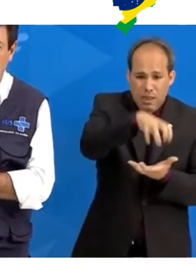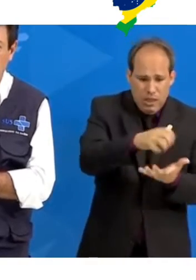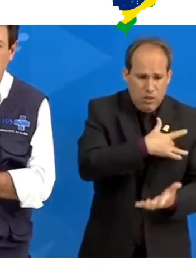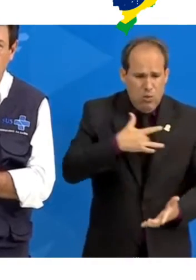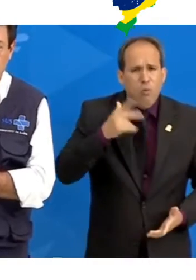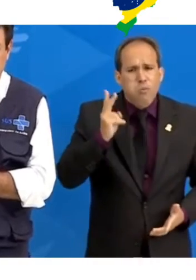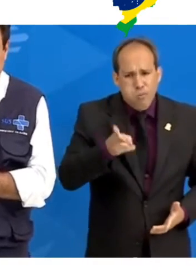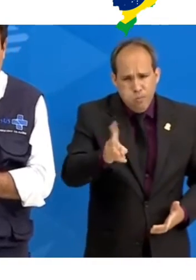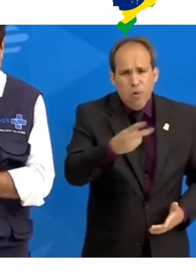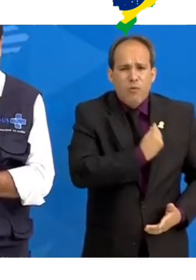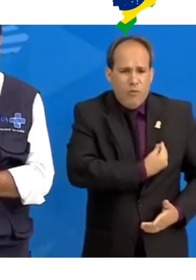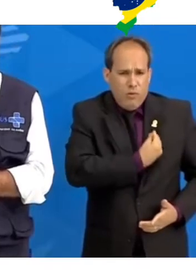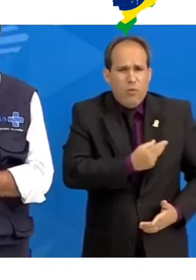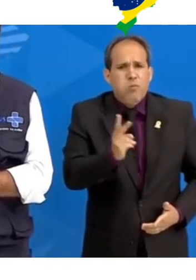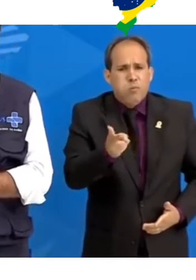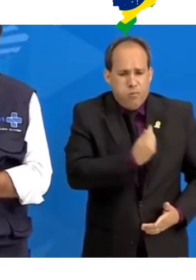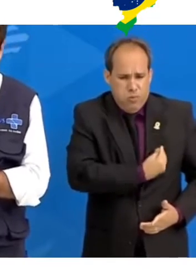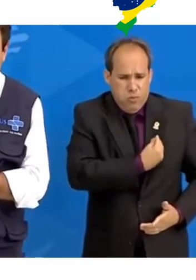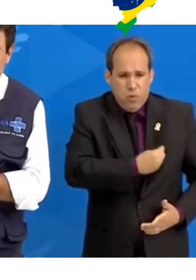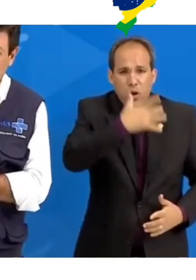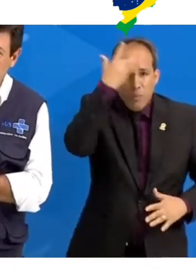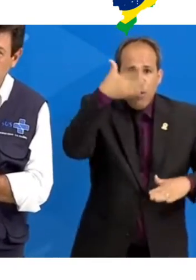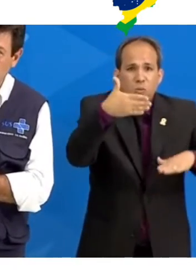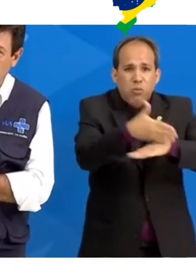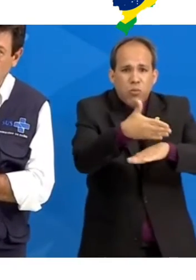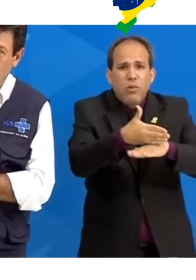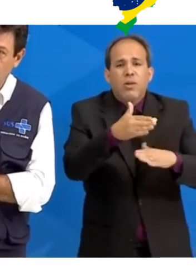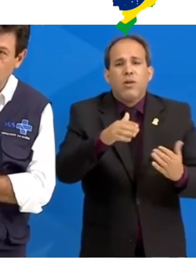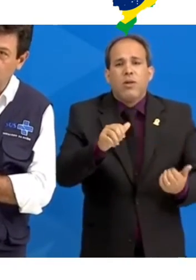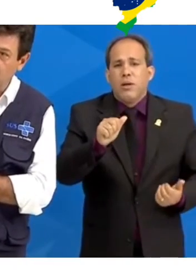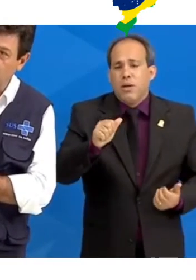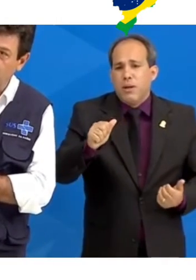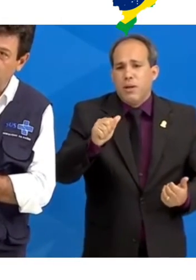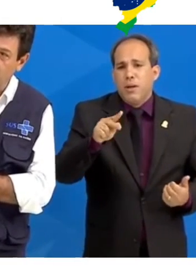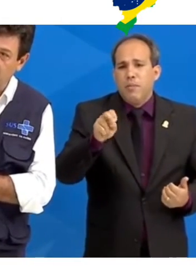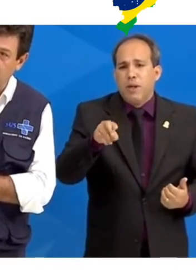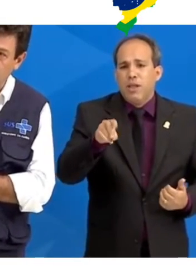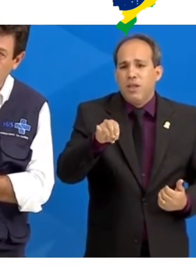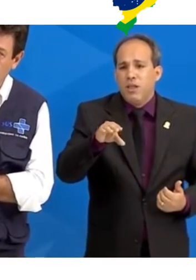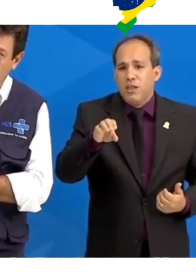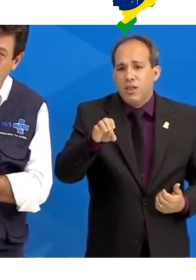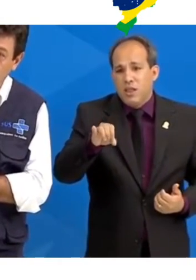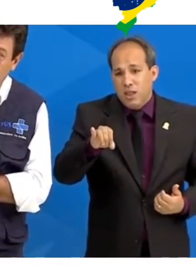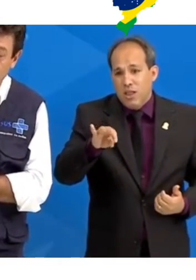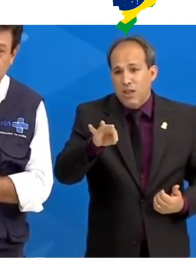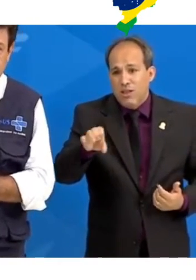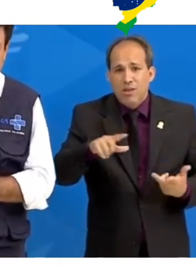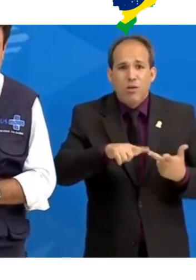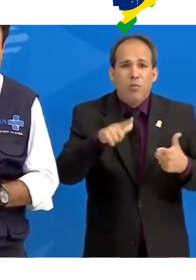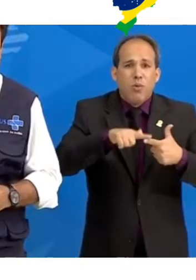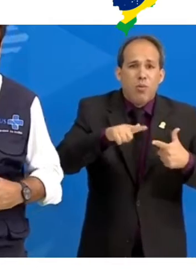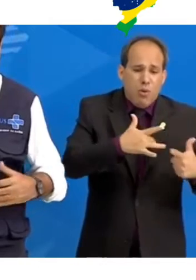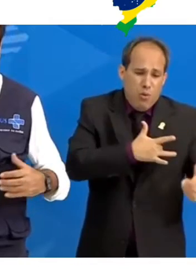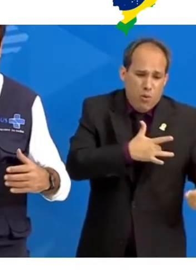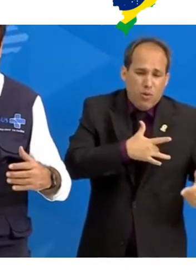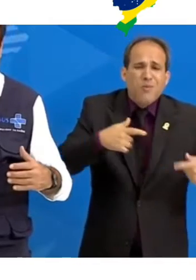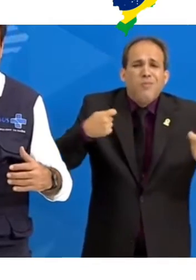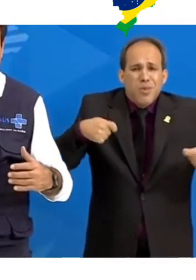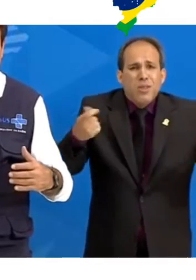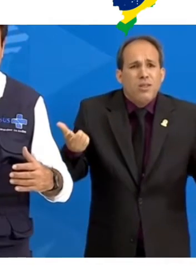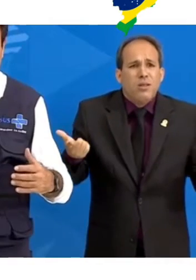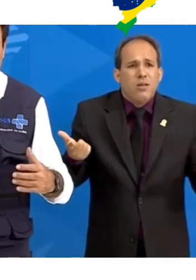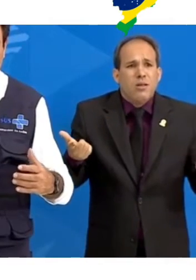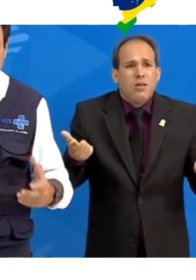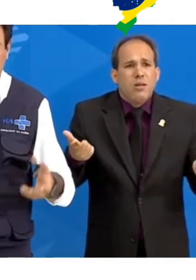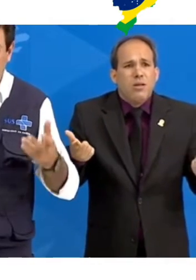funcionando, as pessoas continuam tendo apendicite, continuam tendo problemas cardíacos, continuam precisando